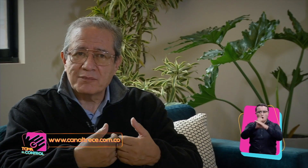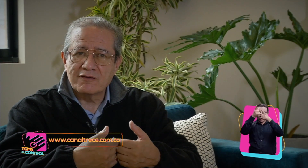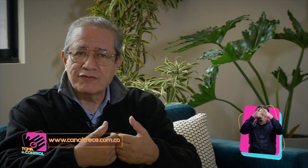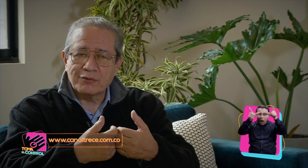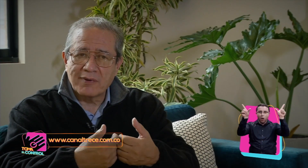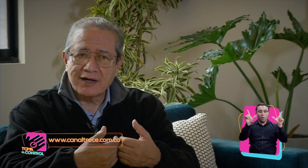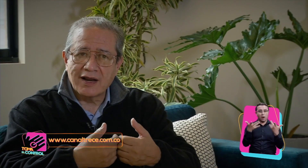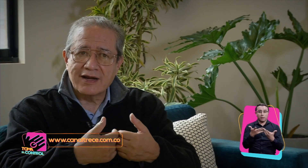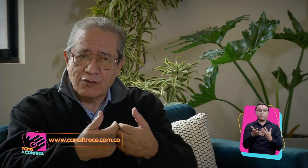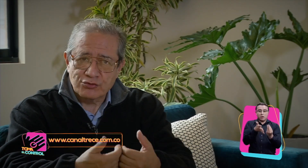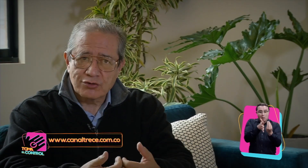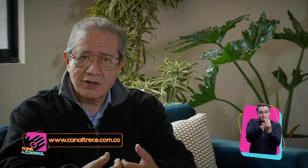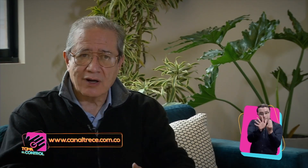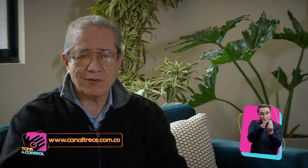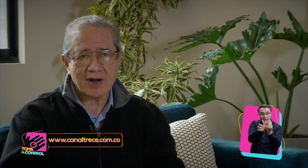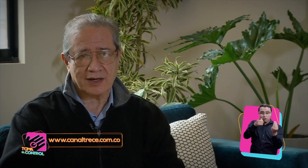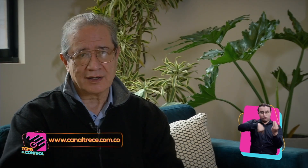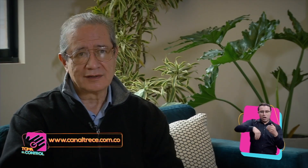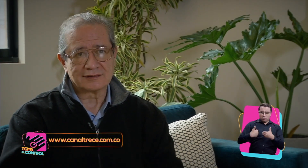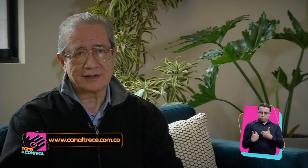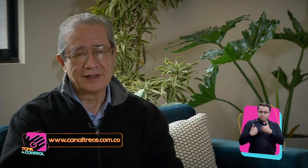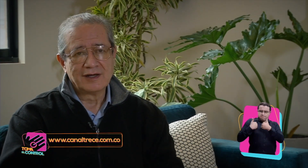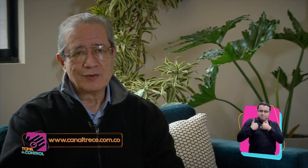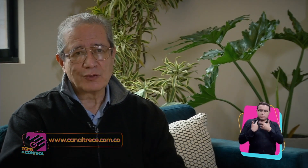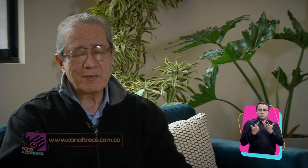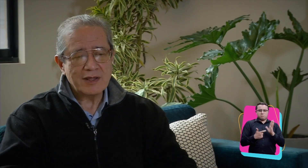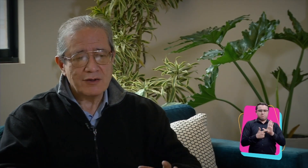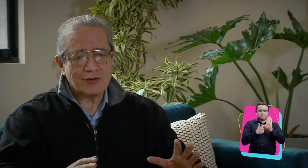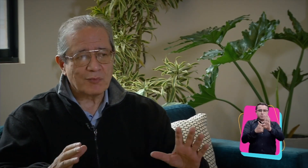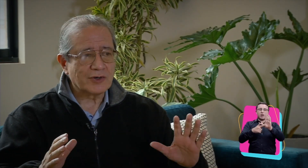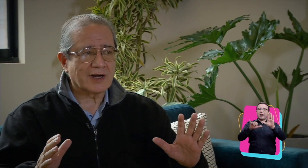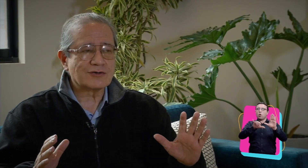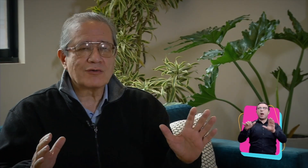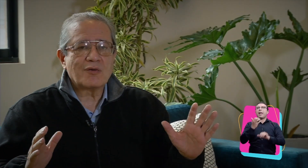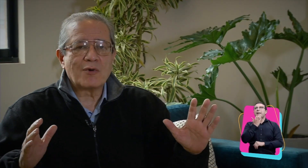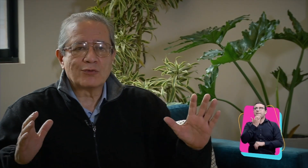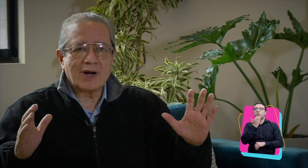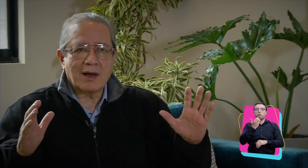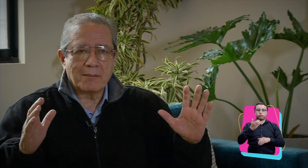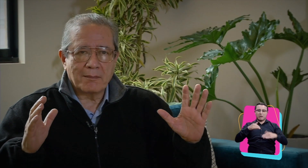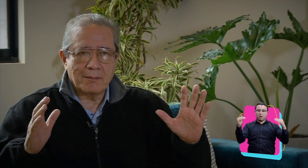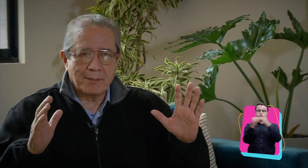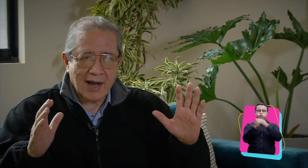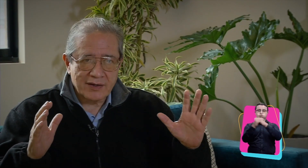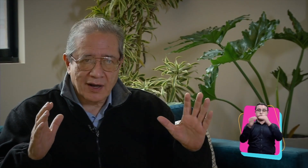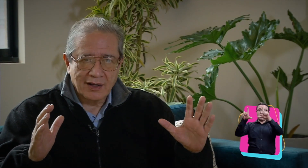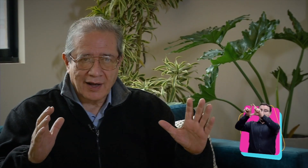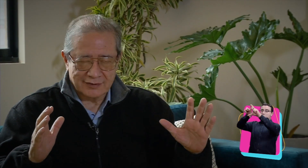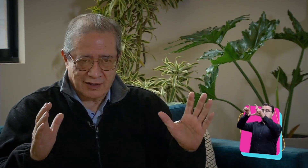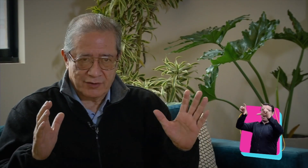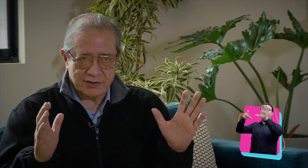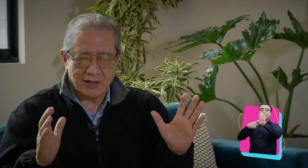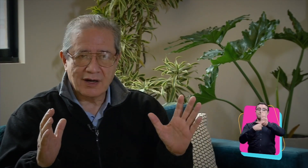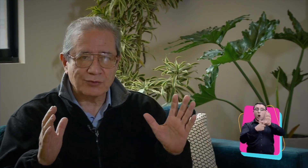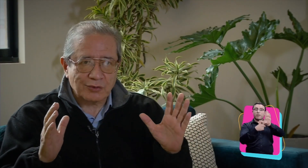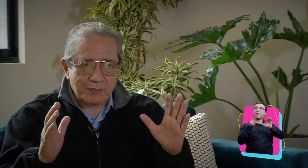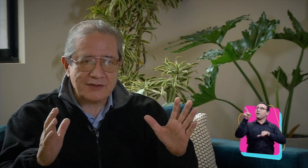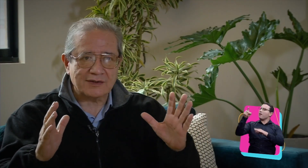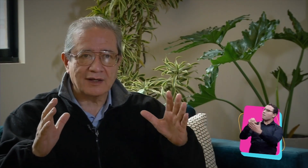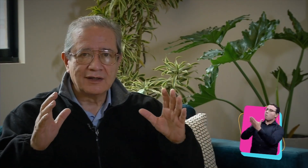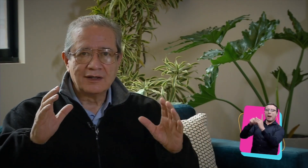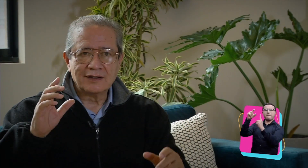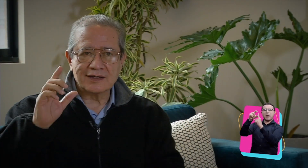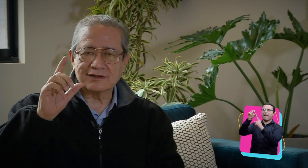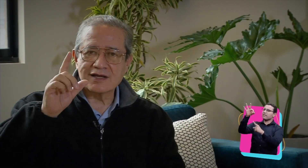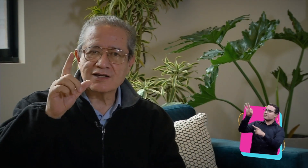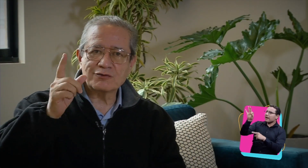es también formar en el uso del lenguaje, ¿sí? Un medio de comunicación como una valla atravesada en la